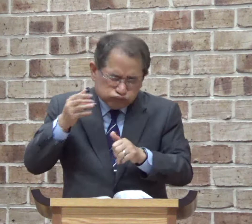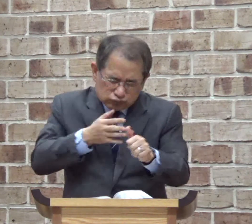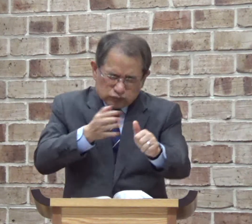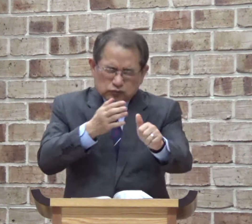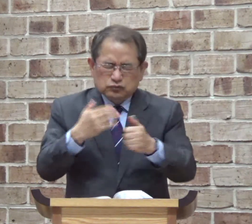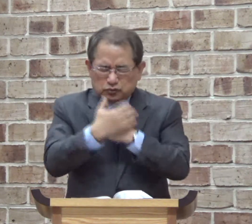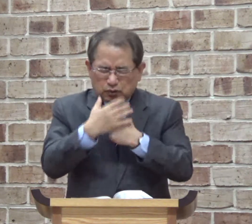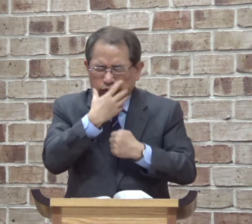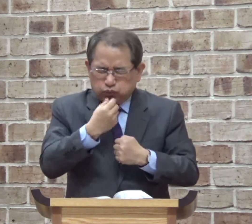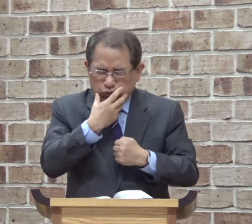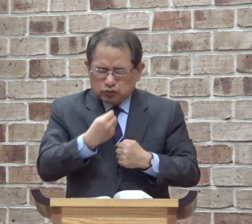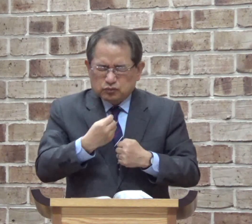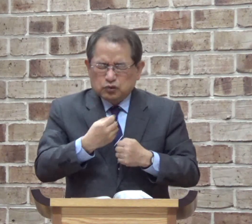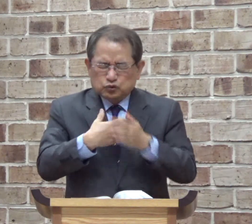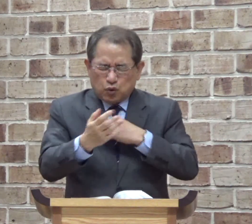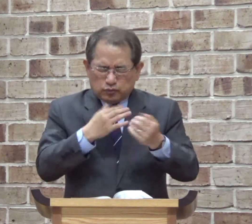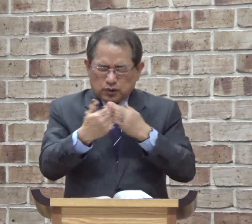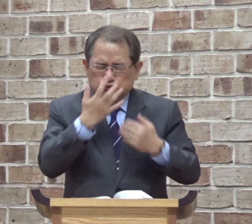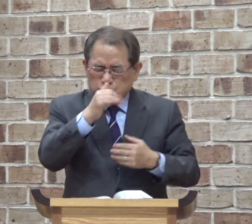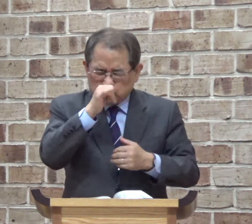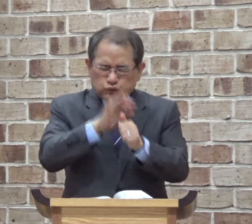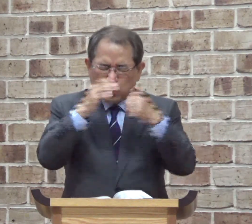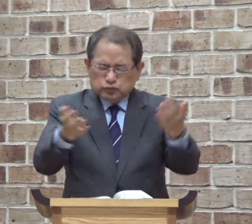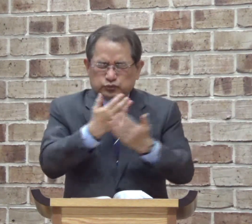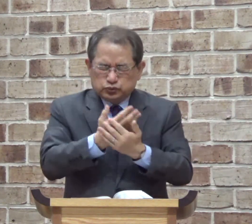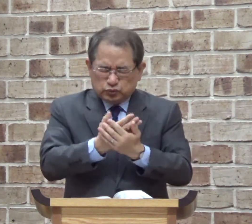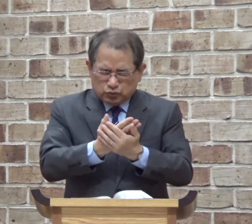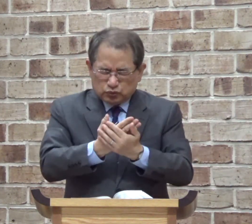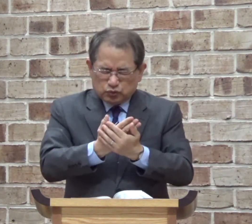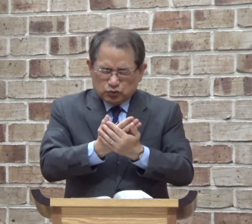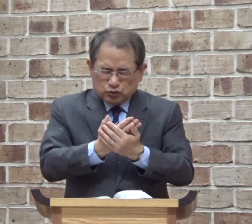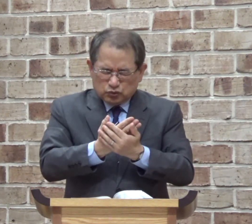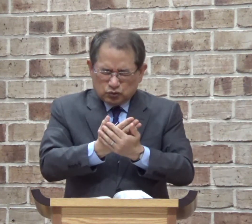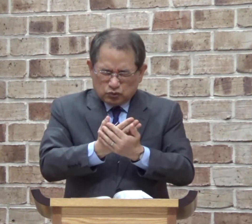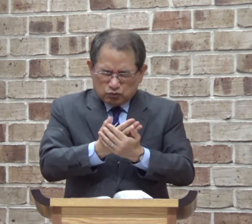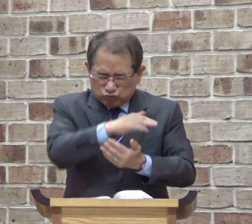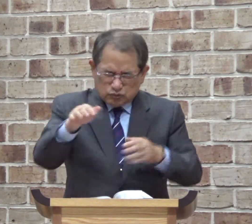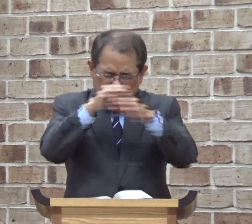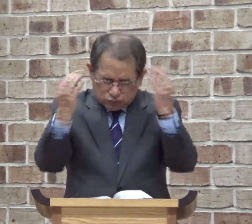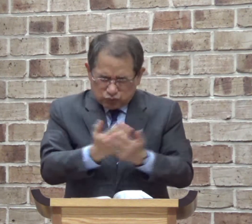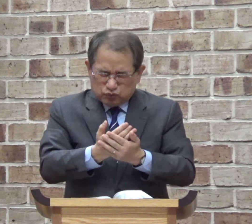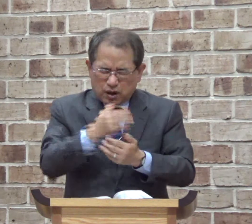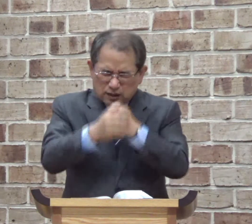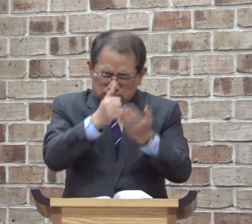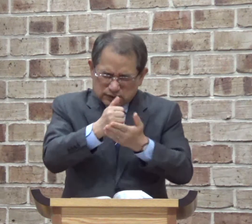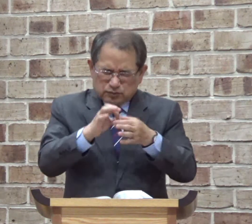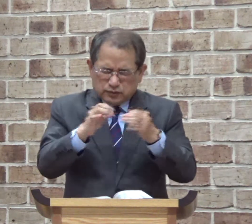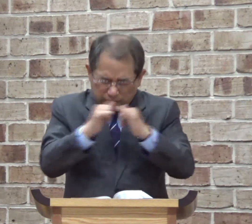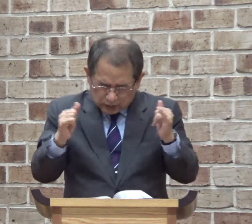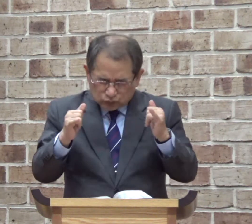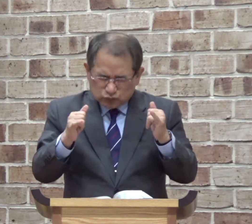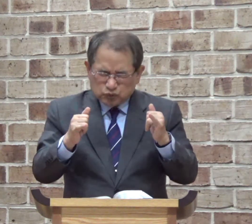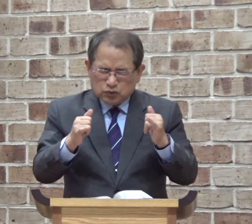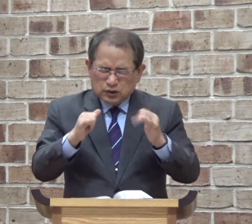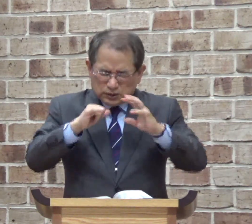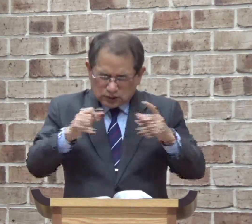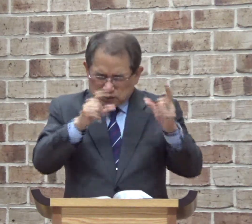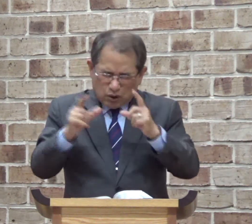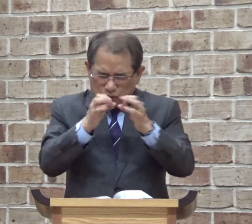귀한 체험을 하는 시간 되게 하여 주옵소서. 하나님의 백성이 이 땅에 사는 동안 믿음으로 싸워 승리하게 하여